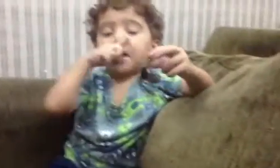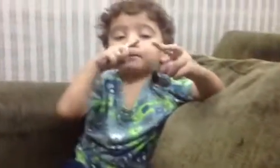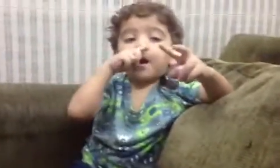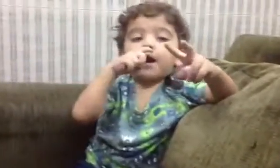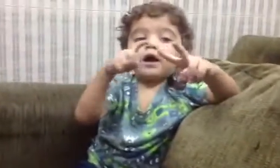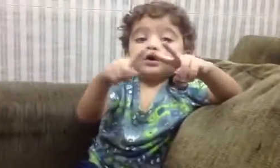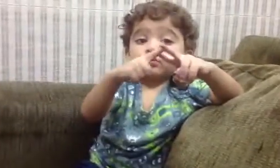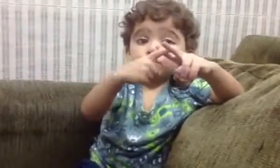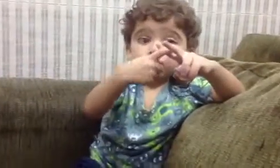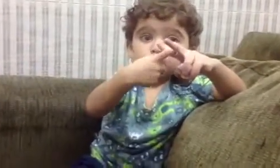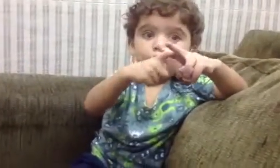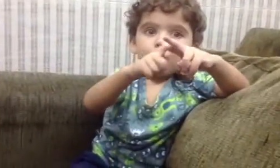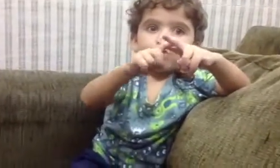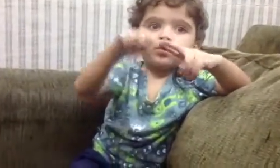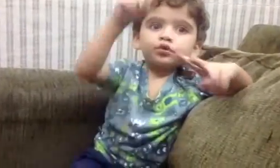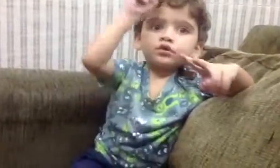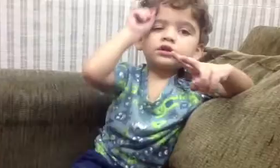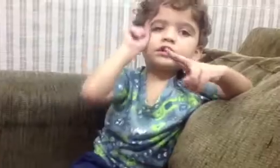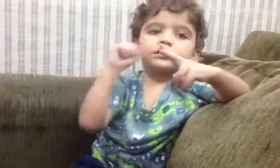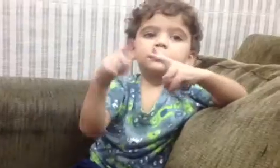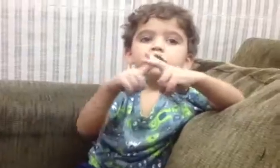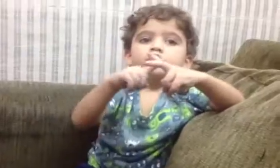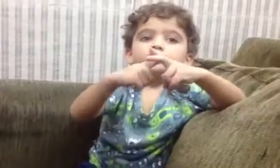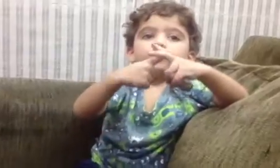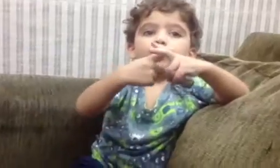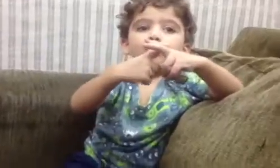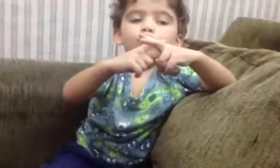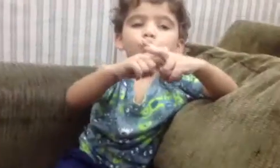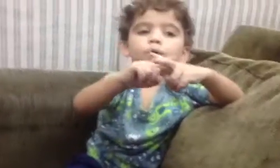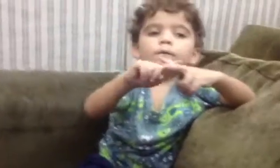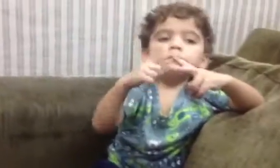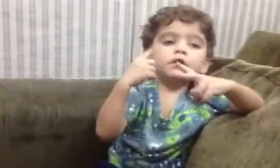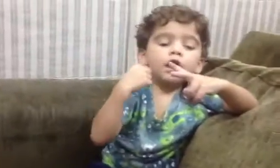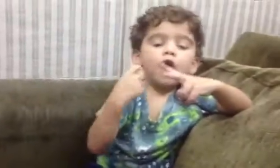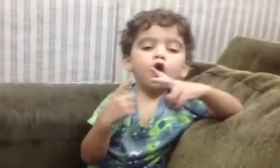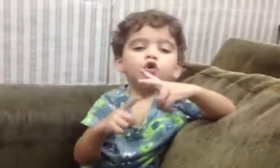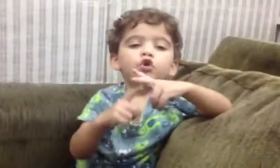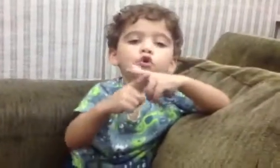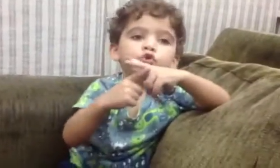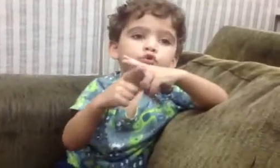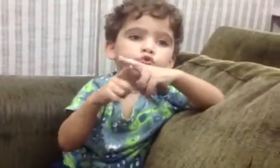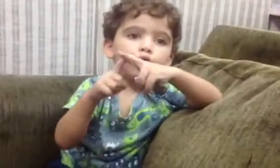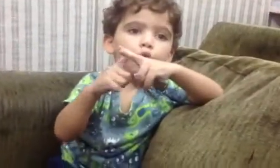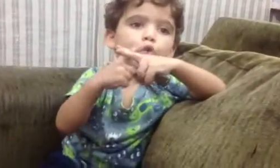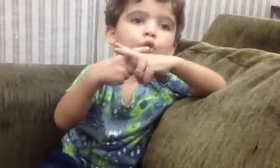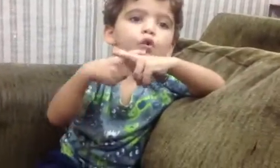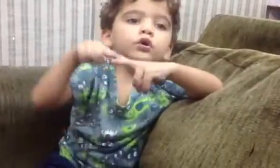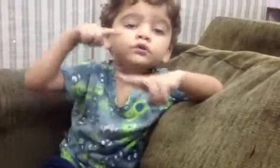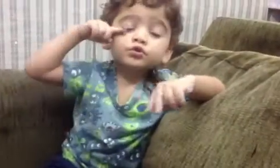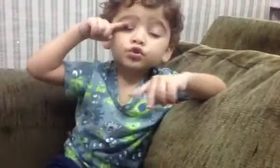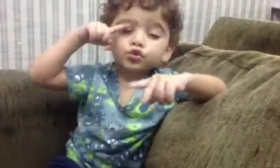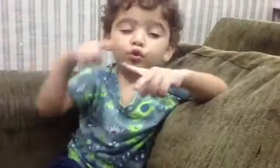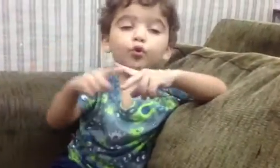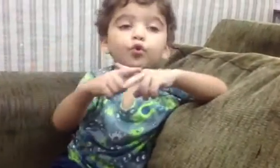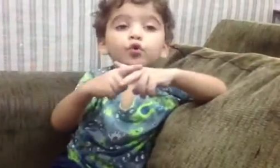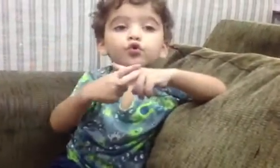A Mel vai consertar?